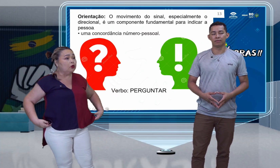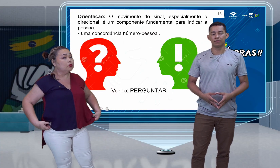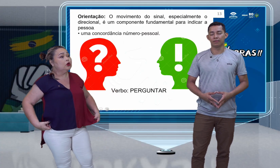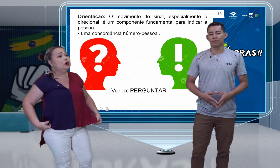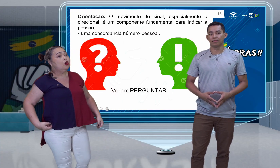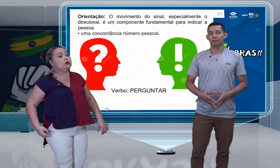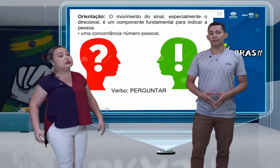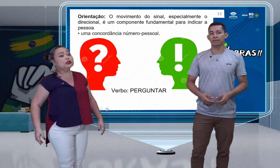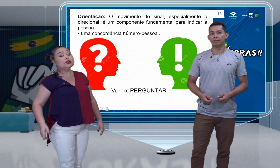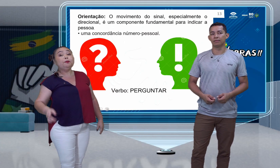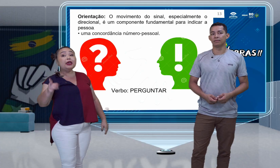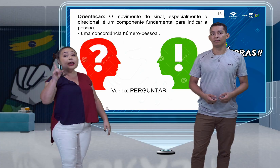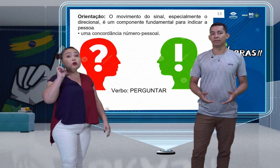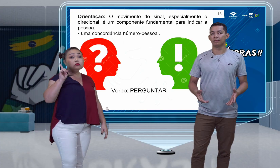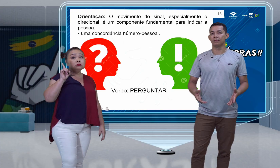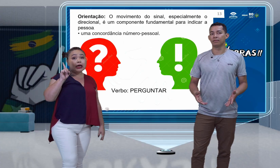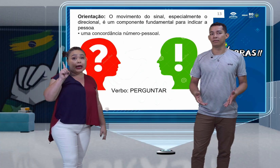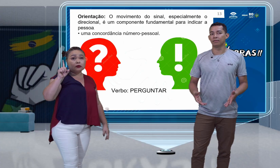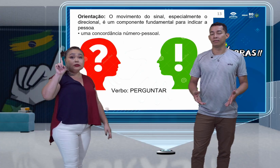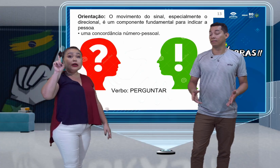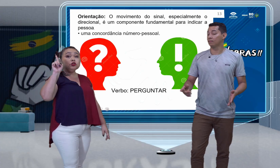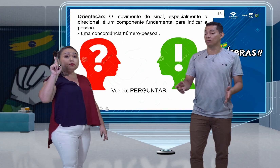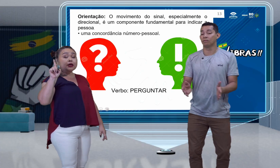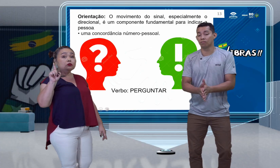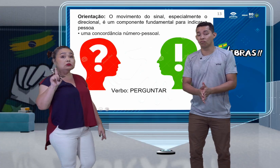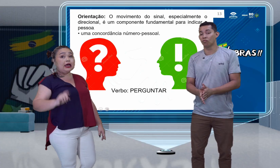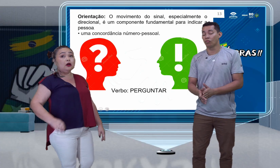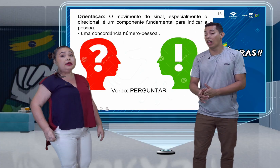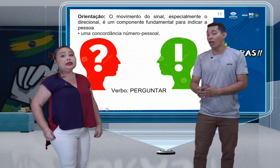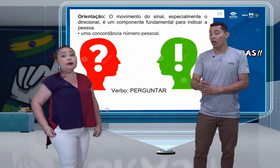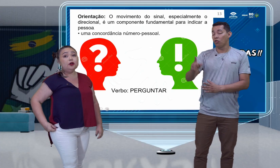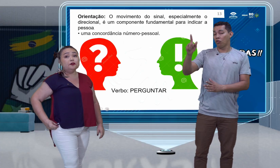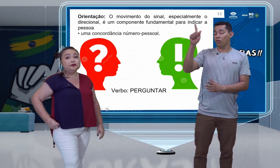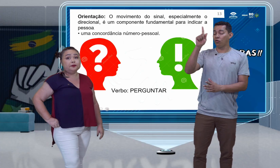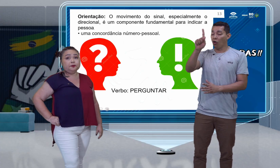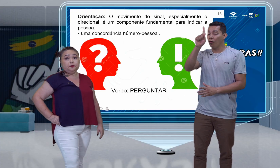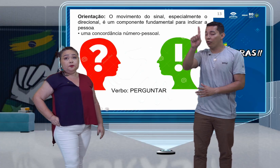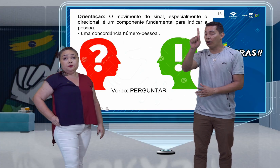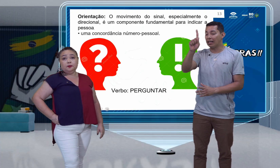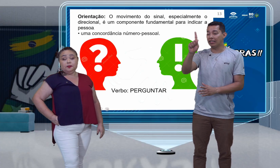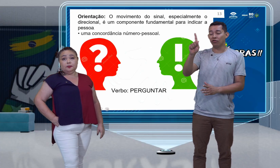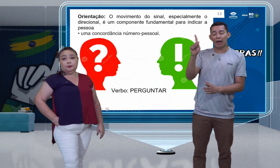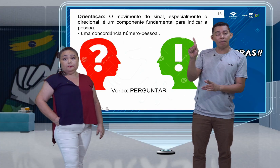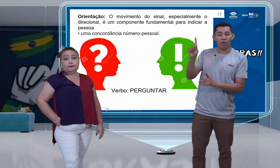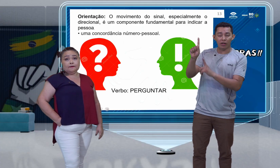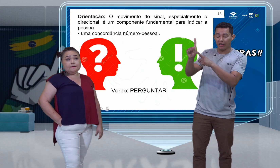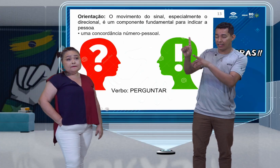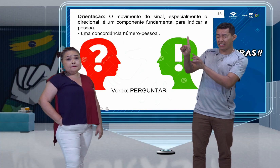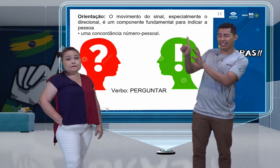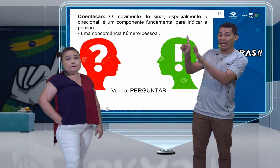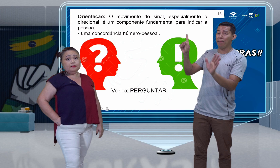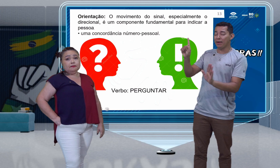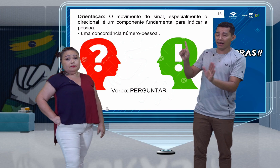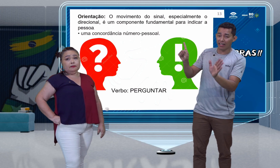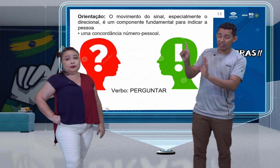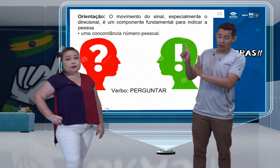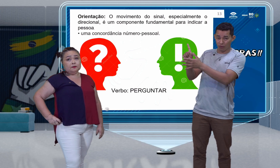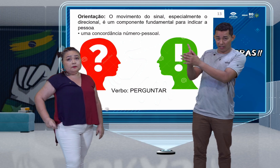pessoal. Ou seja, perguntar, o sinal de perguntar. Como é que é, prof? Configuração da mão aqui semelhante a um D,